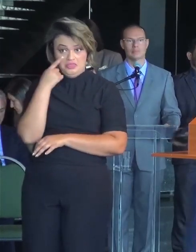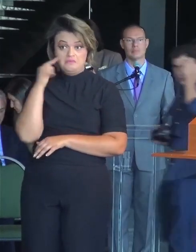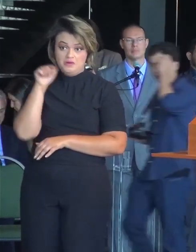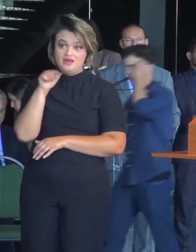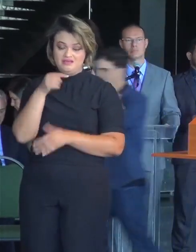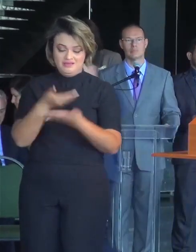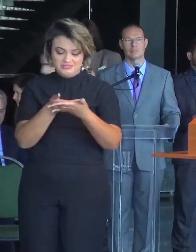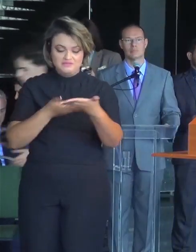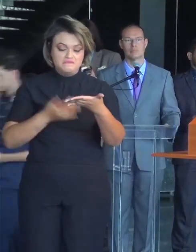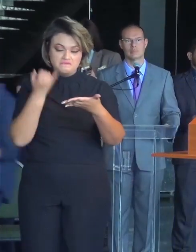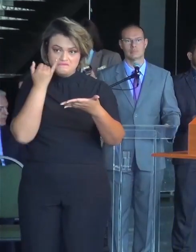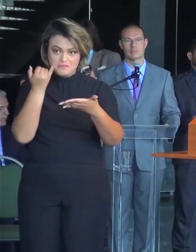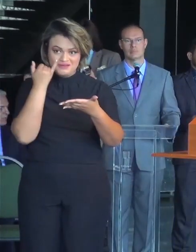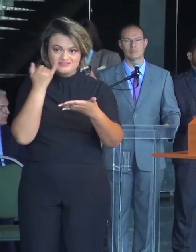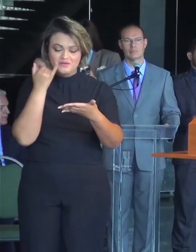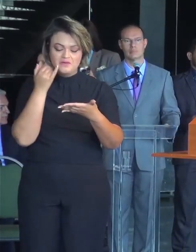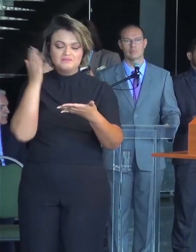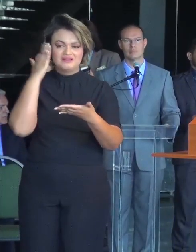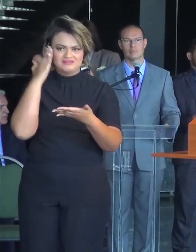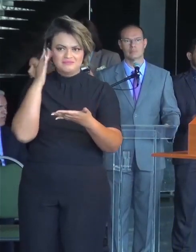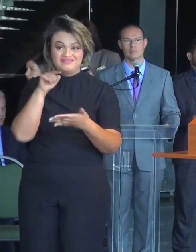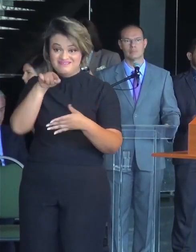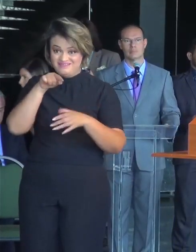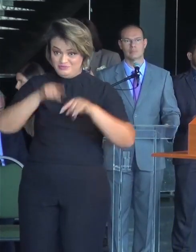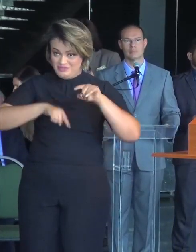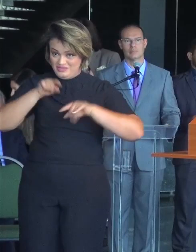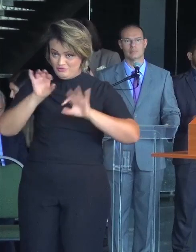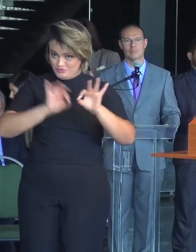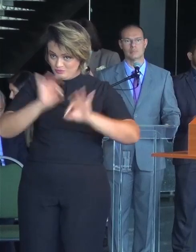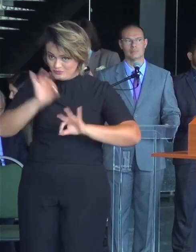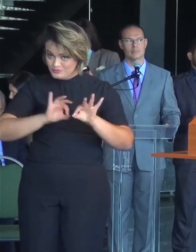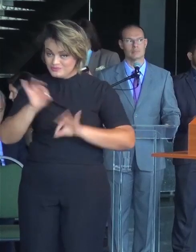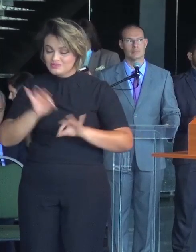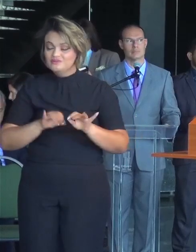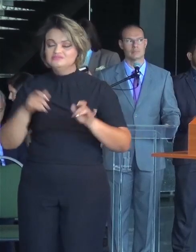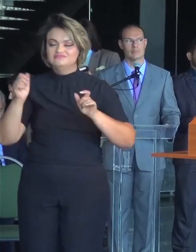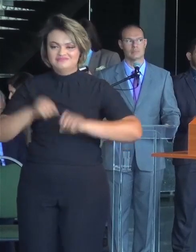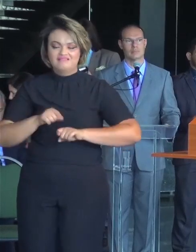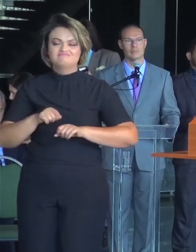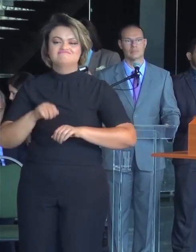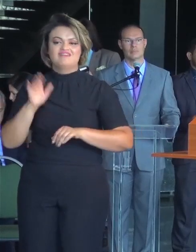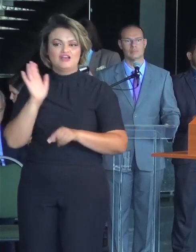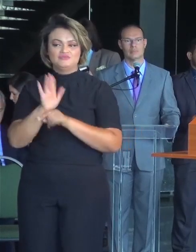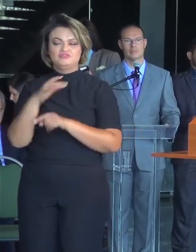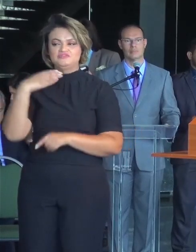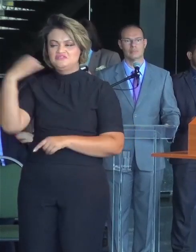conferir o boletim, na certeza de que este material contribuirá para que tenham